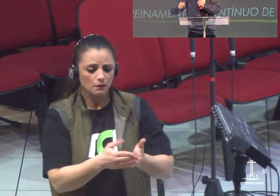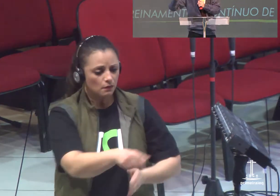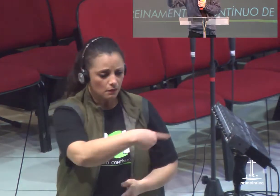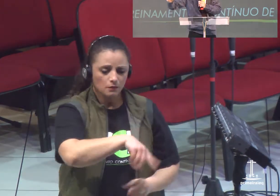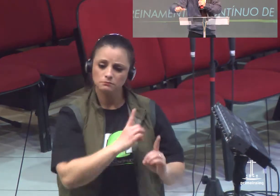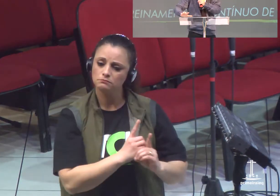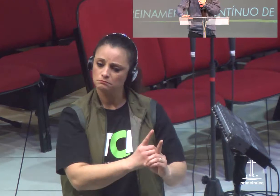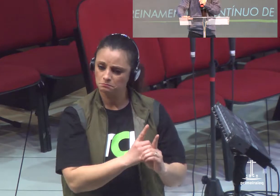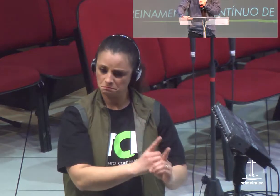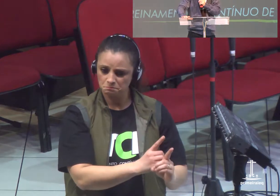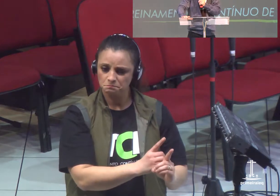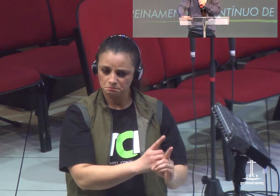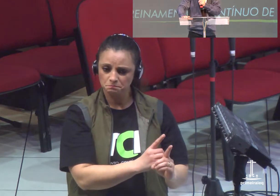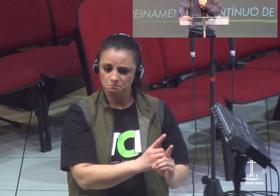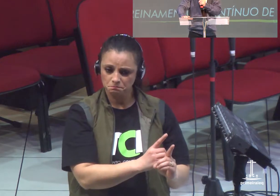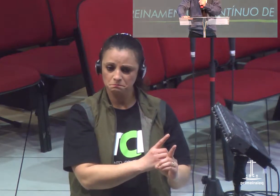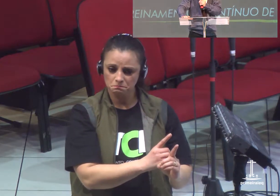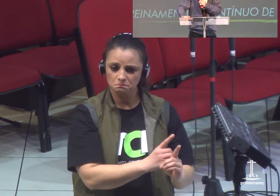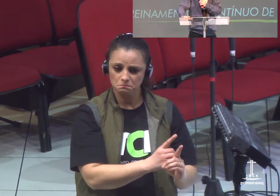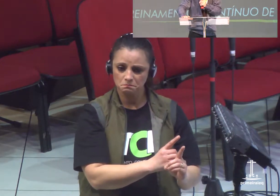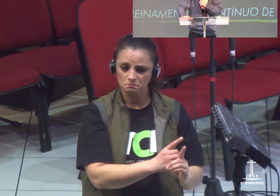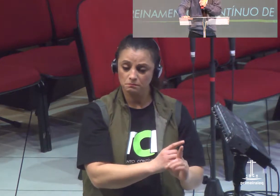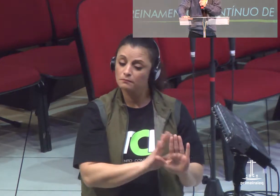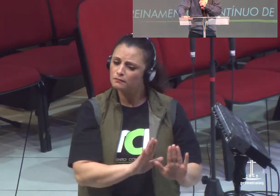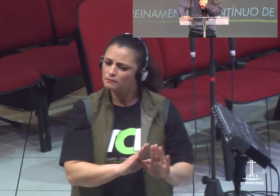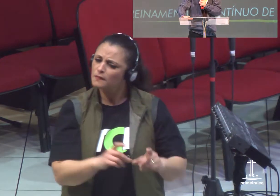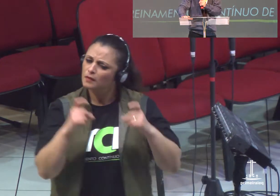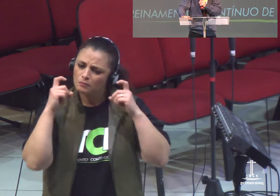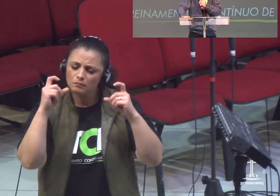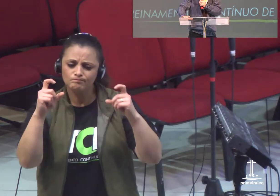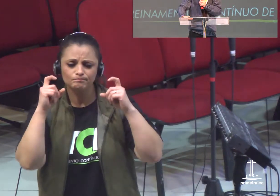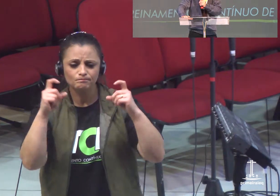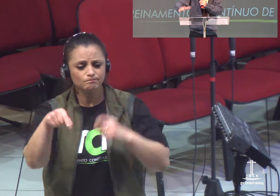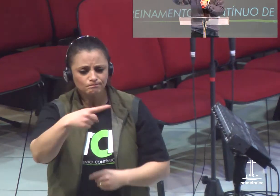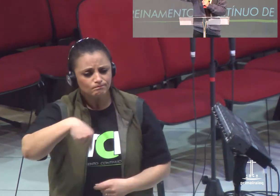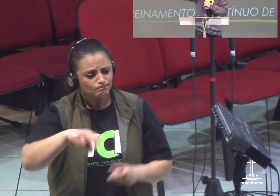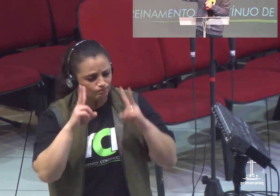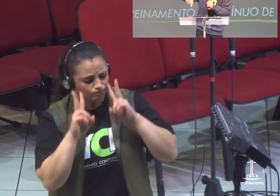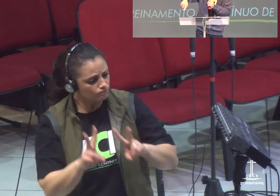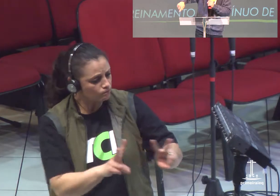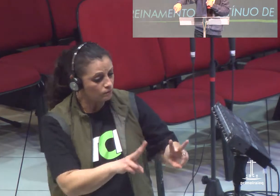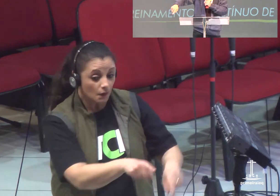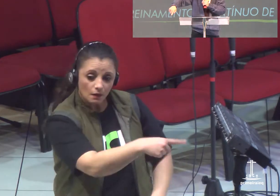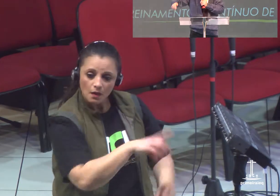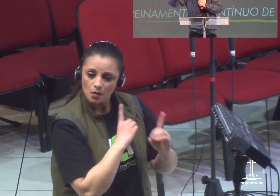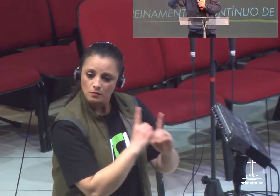que a acompanhavam. É muito interessante isso. Eles